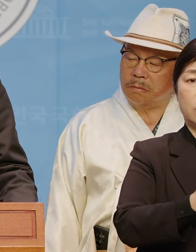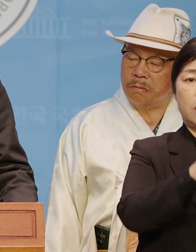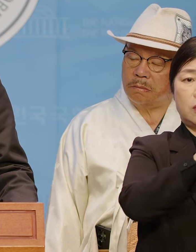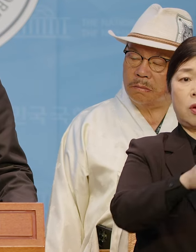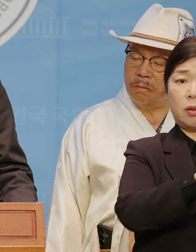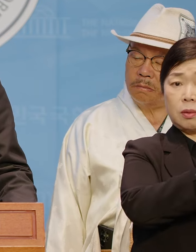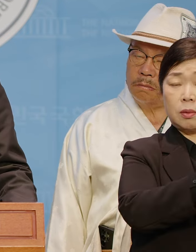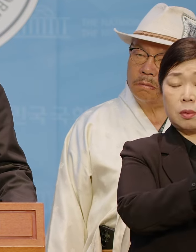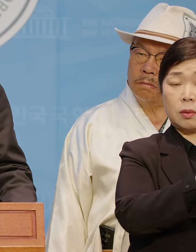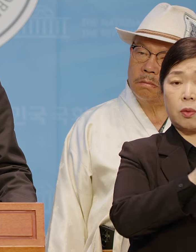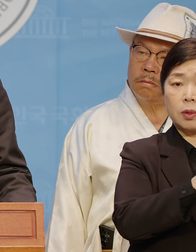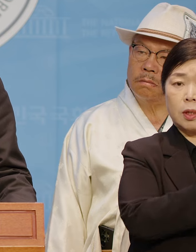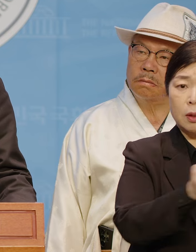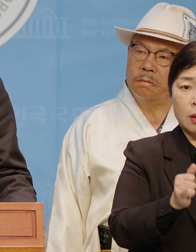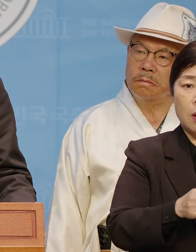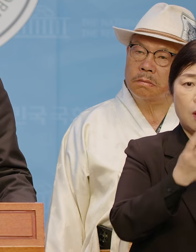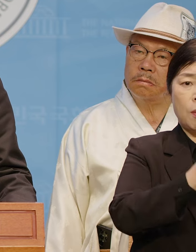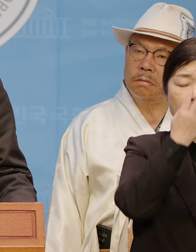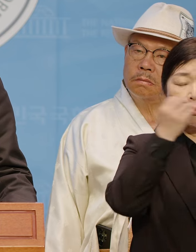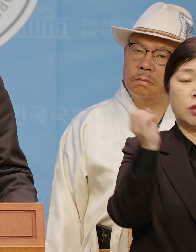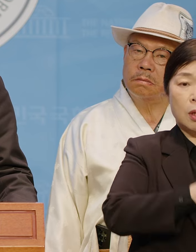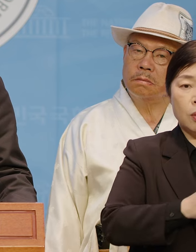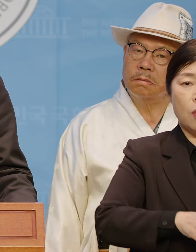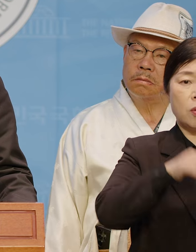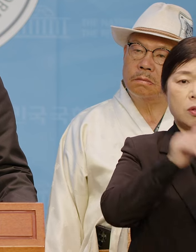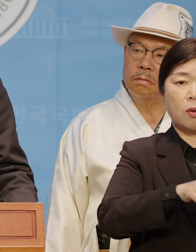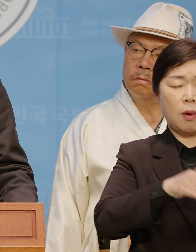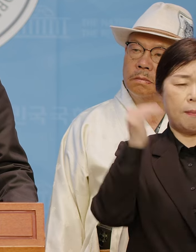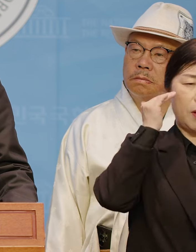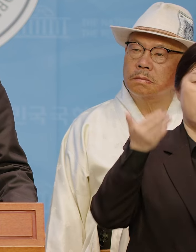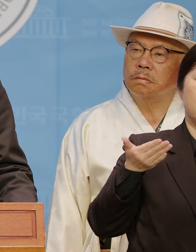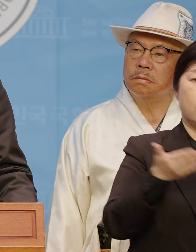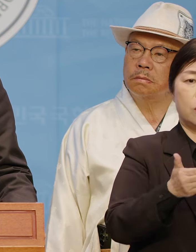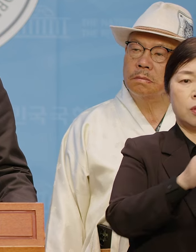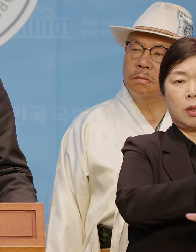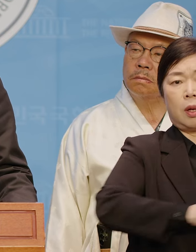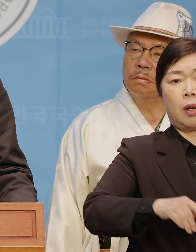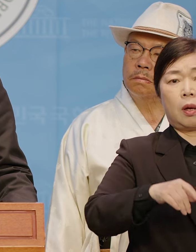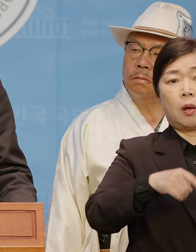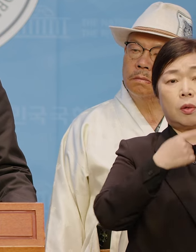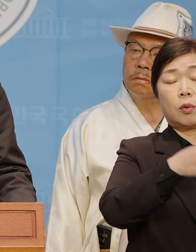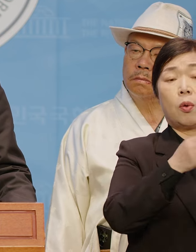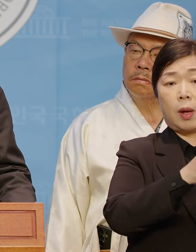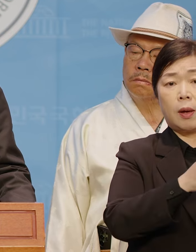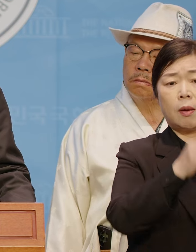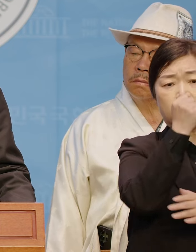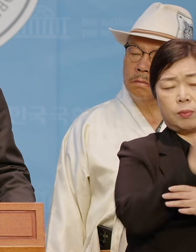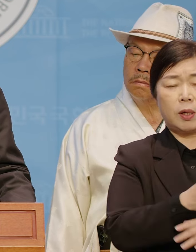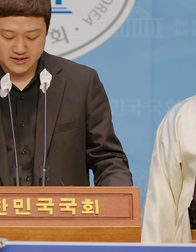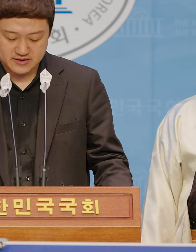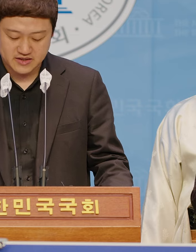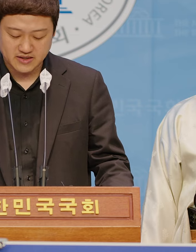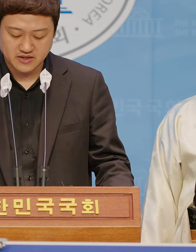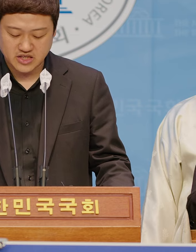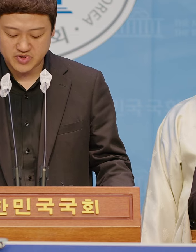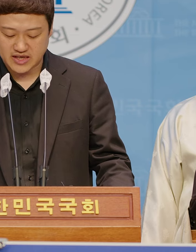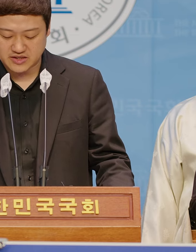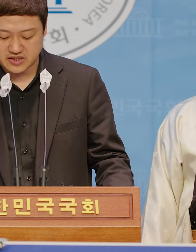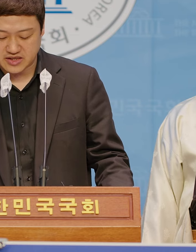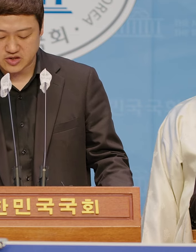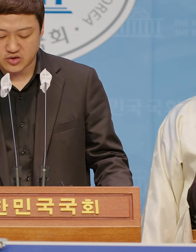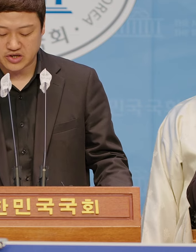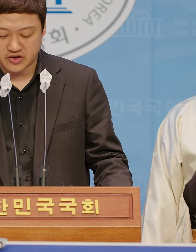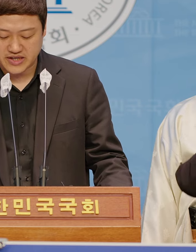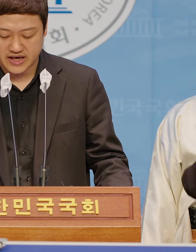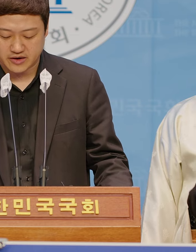무시하고 선거의 악영향을 끼치는 부패한 구교의 지도자들을 더 이상 좌시할 수 없기에 뜻 있는 시민